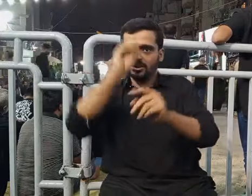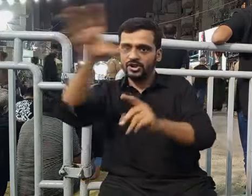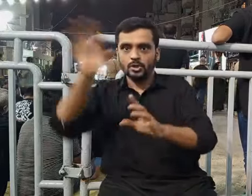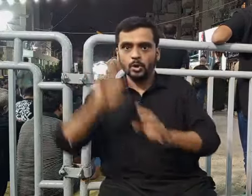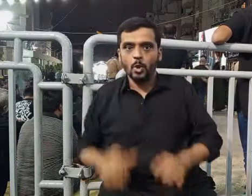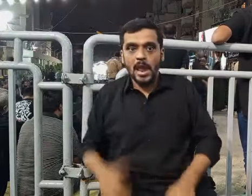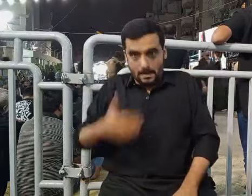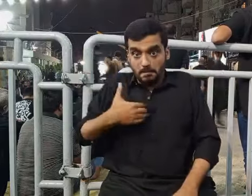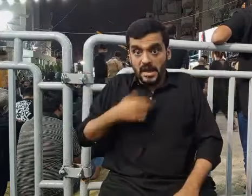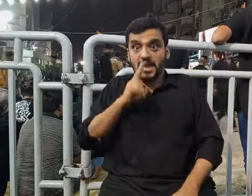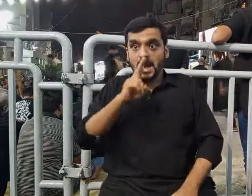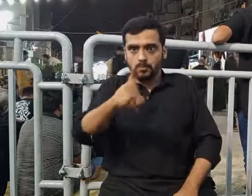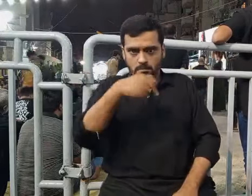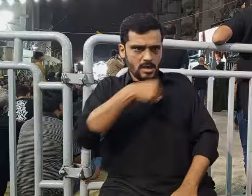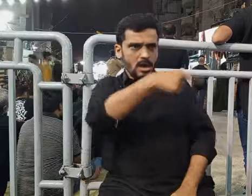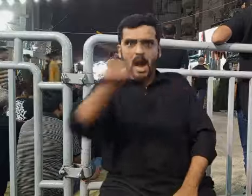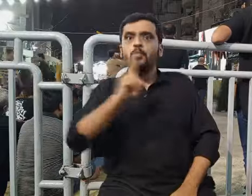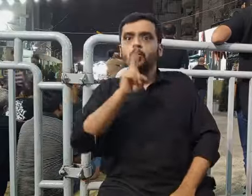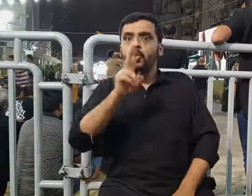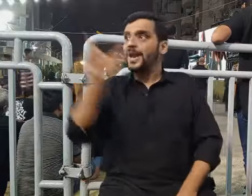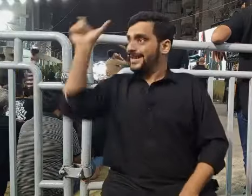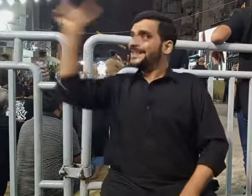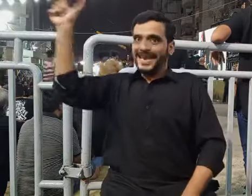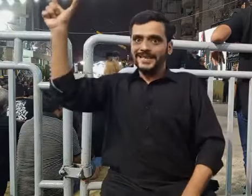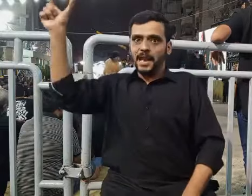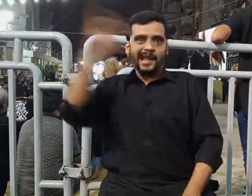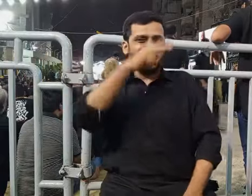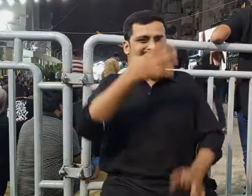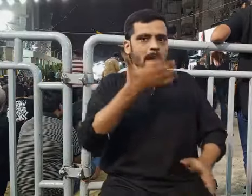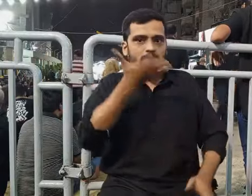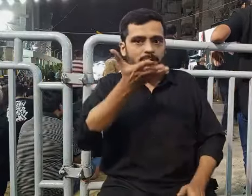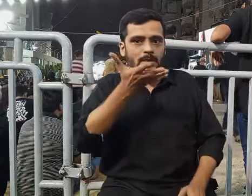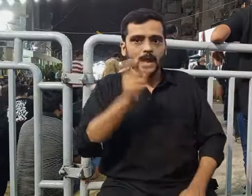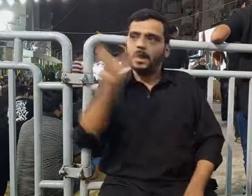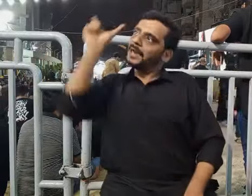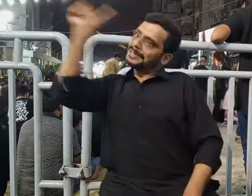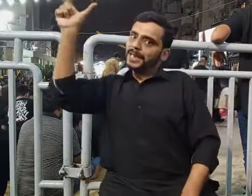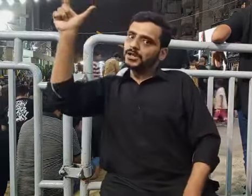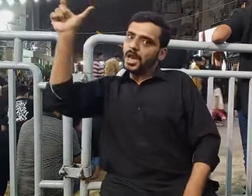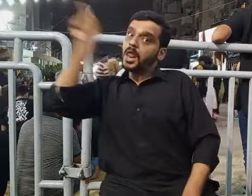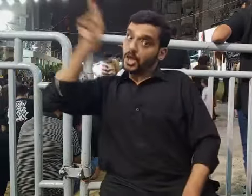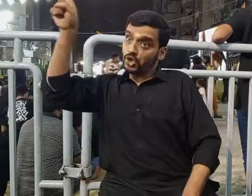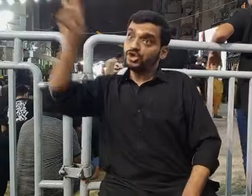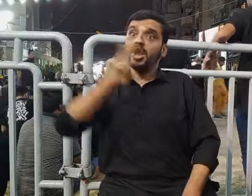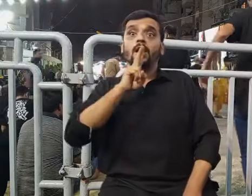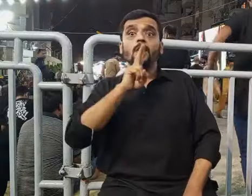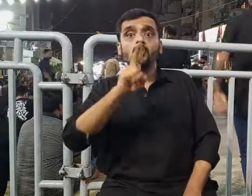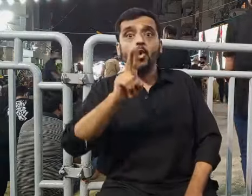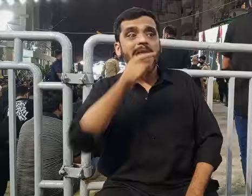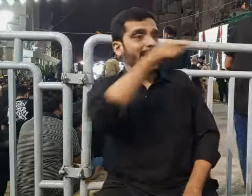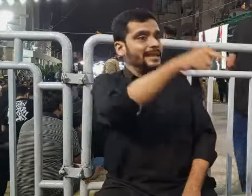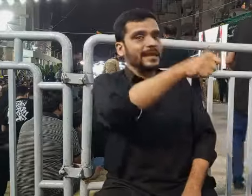لمبی نہیں۔ اچھا یہ تو میں نے نام لیے بنی اسرائیل کے، یہ تو میں نے کچھ وہ اہم کیا کہ نام لیے کہ ذکر قرآن میں،